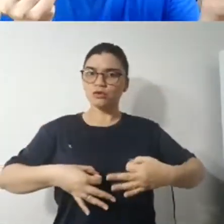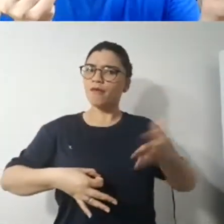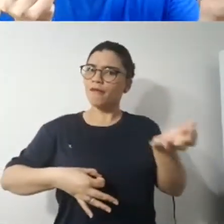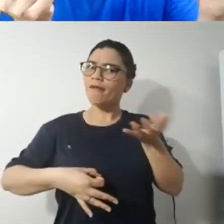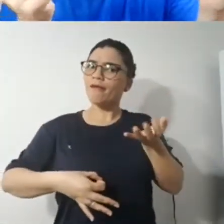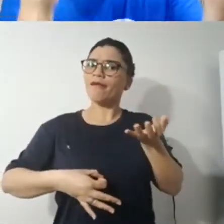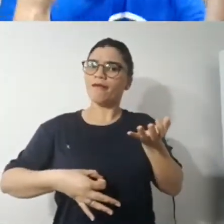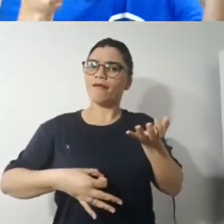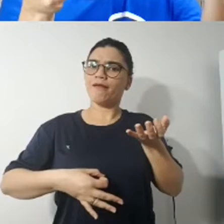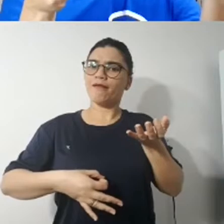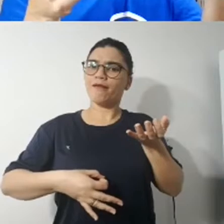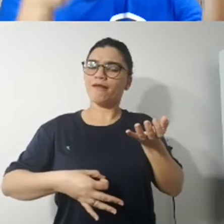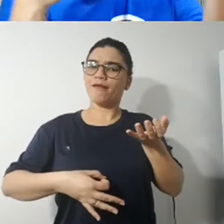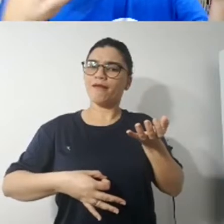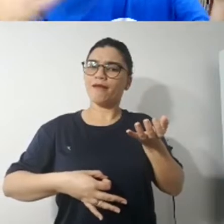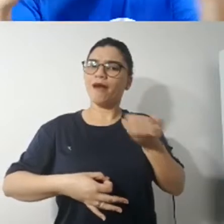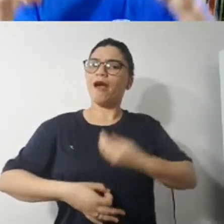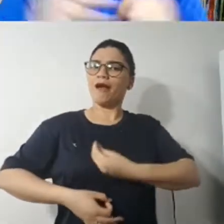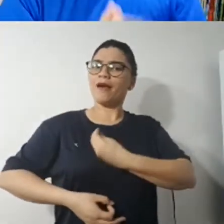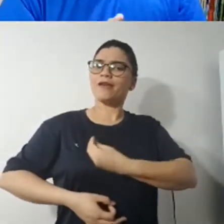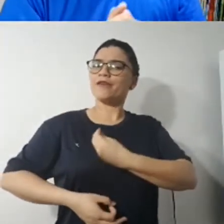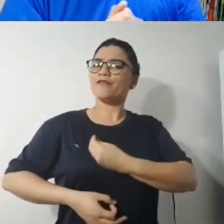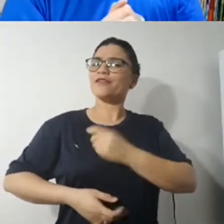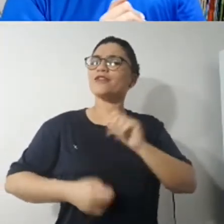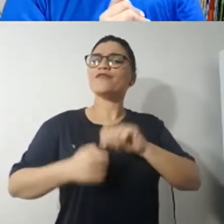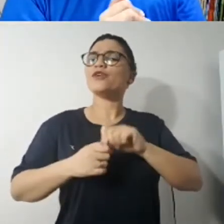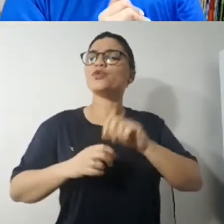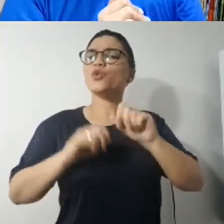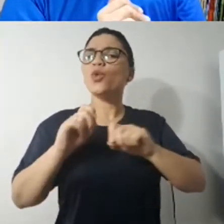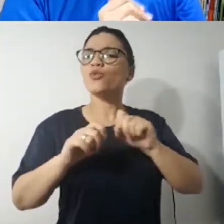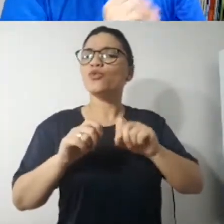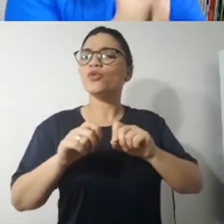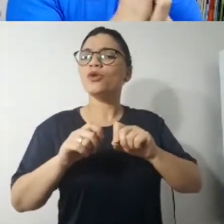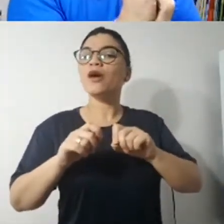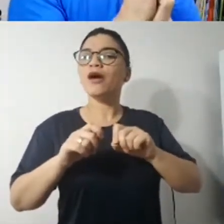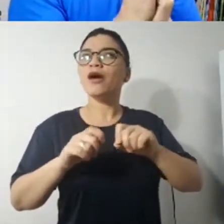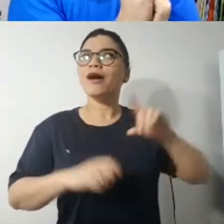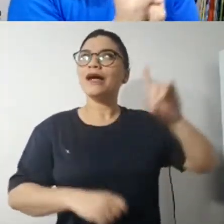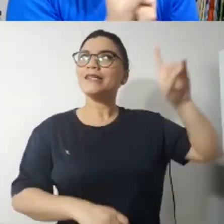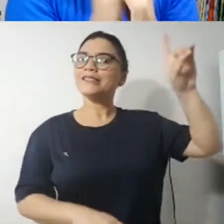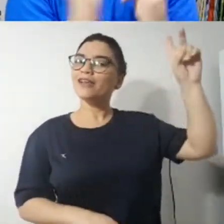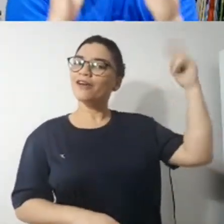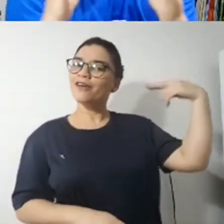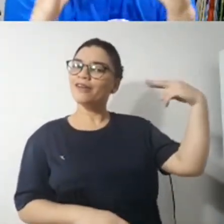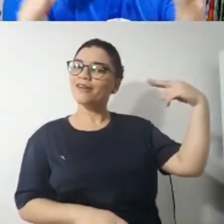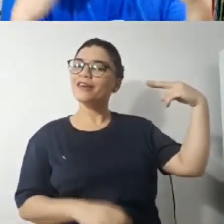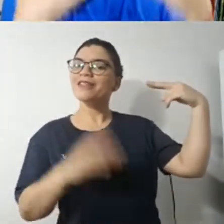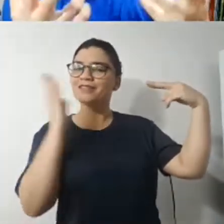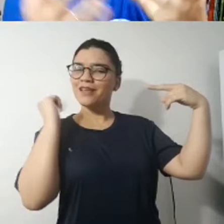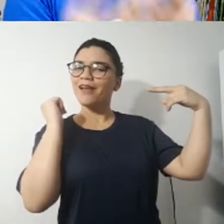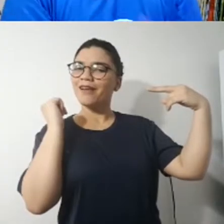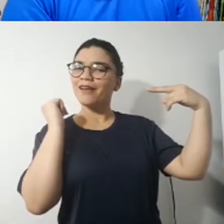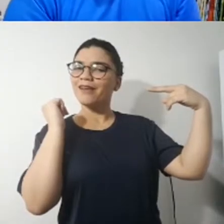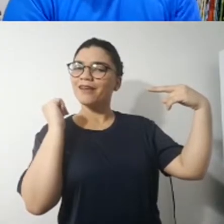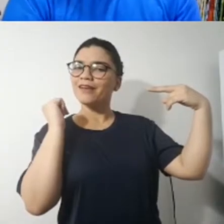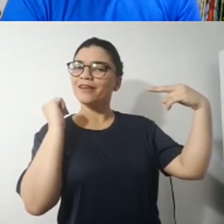isso, primeiro, porque o Senhor olha para ele. Segundo, porque o Senhor fez uma obra